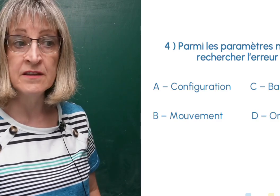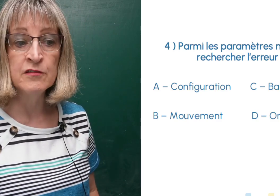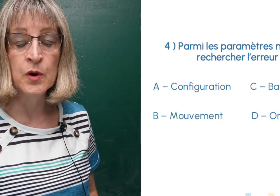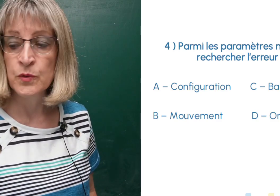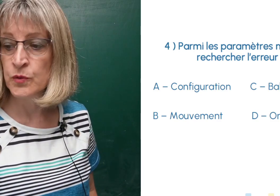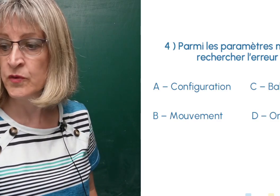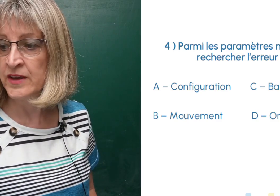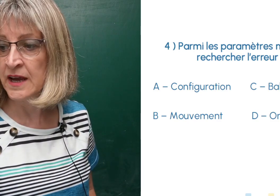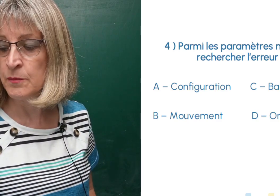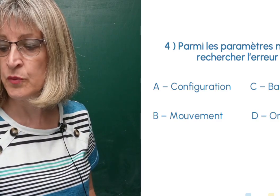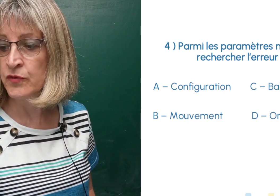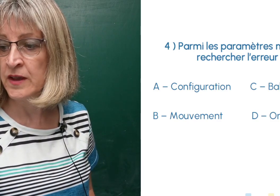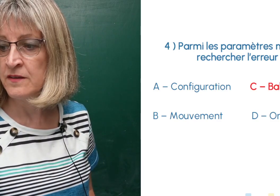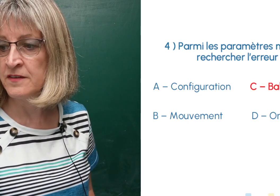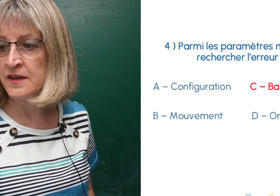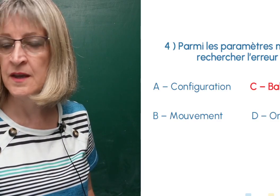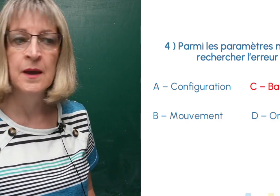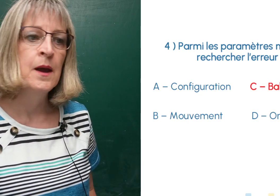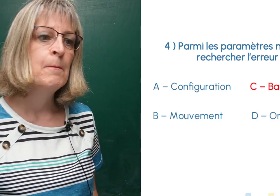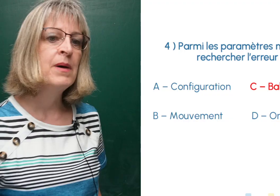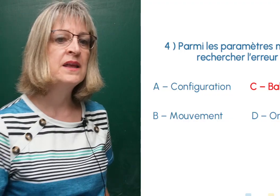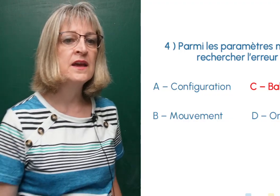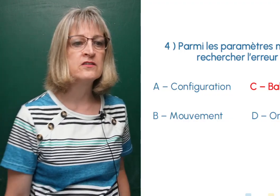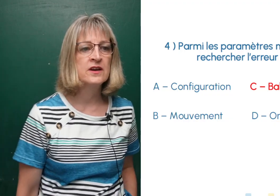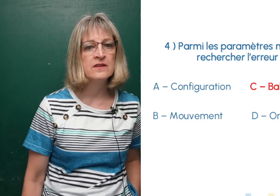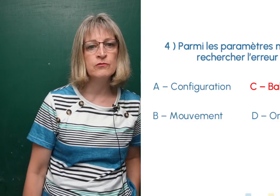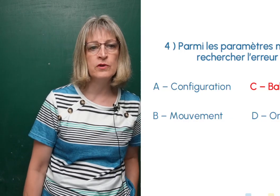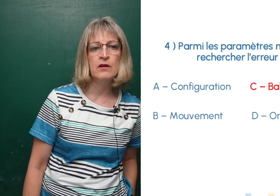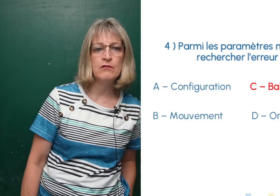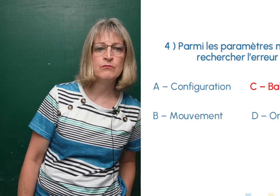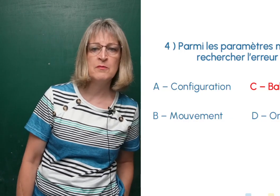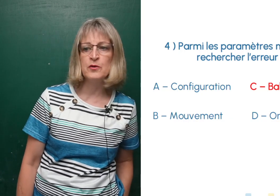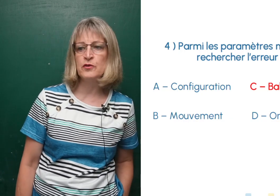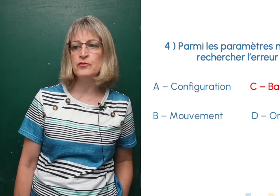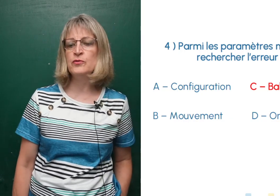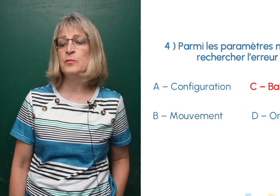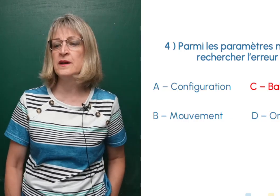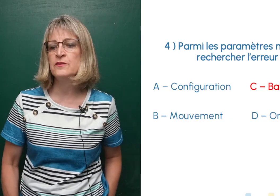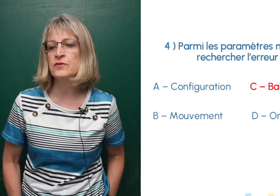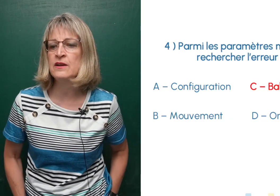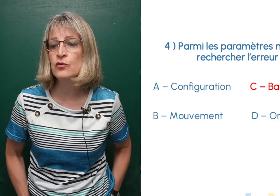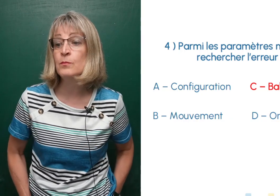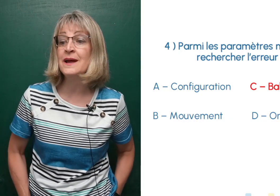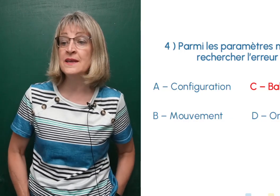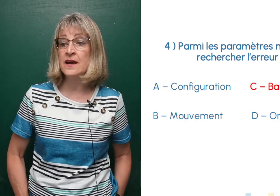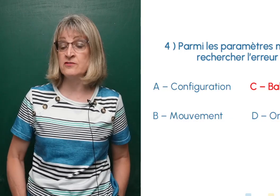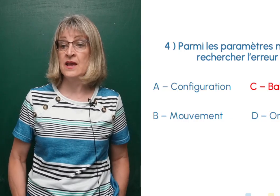Effectivement, donc c'est la réponse C, balayage. Hein. Vous ne m'avez pas entendu parler tout à l'heure de balayage. Mais